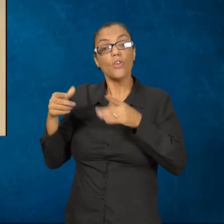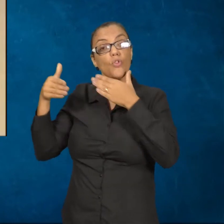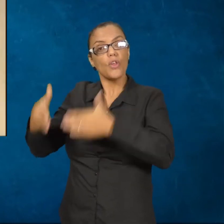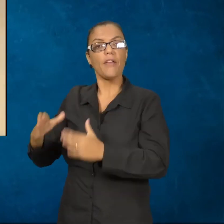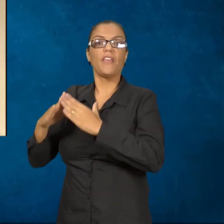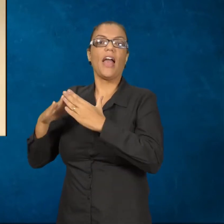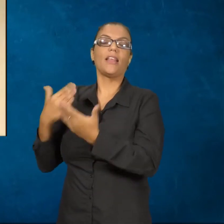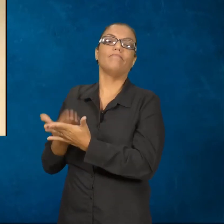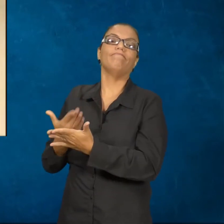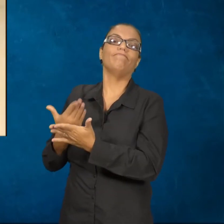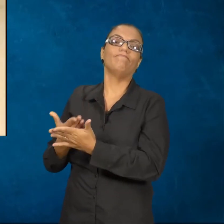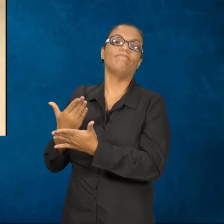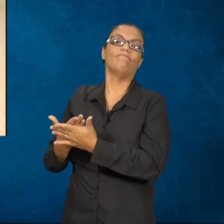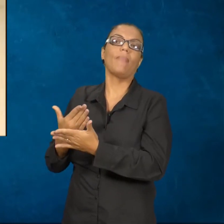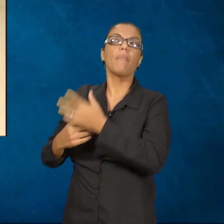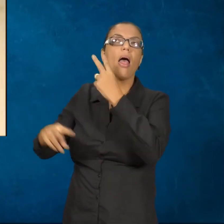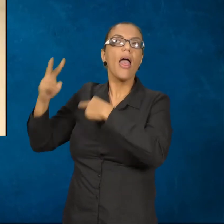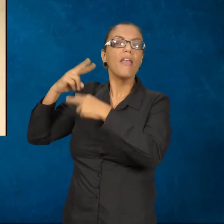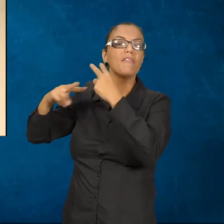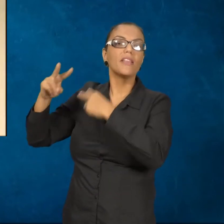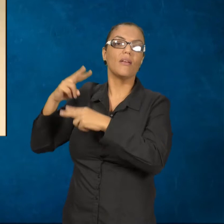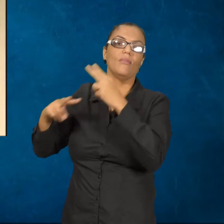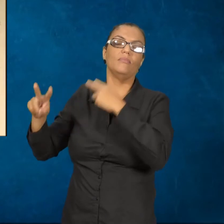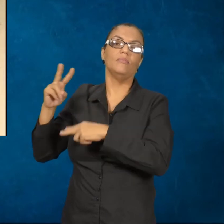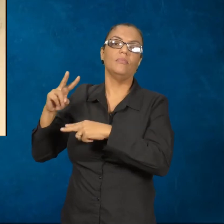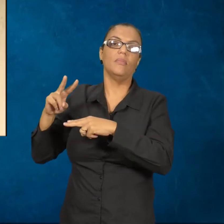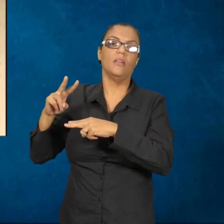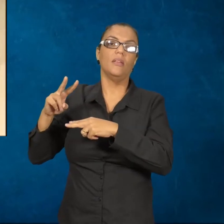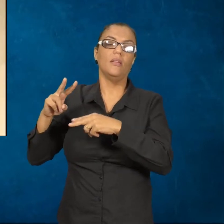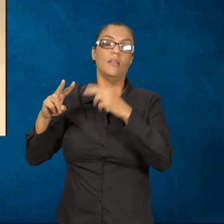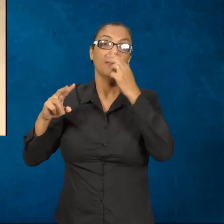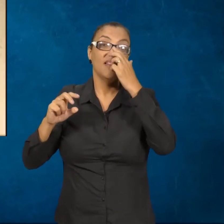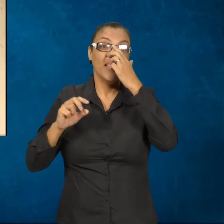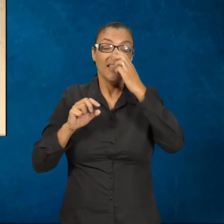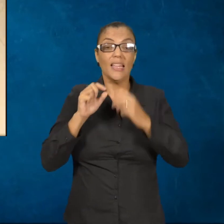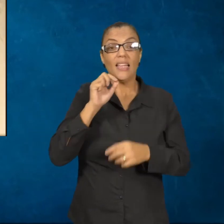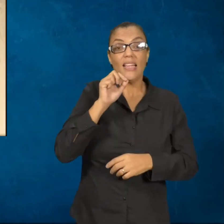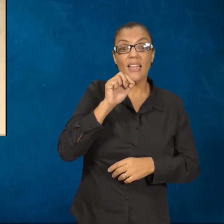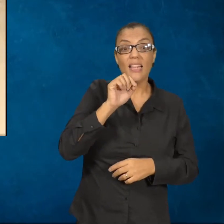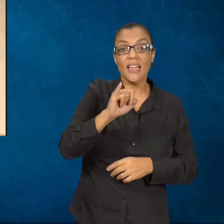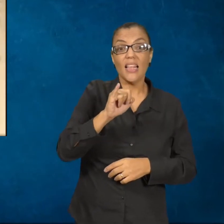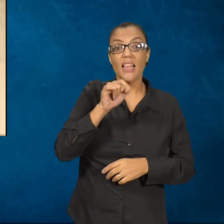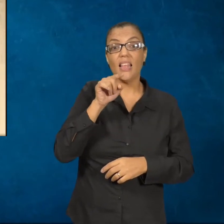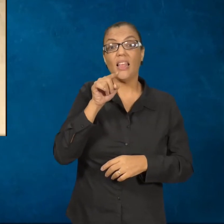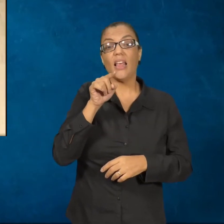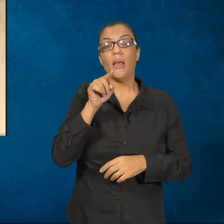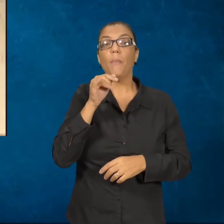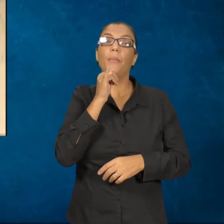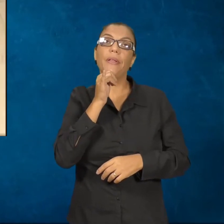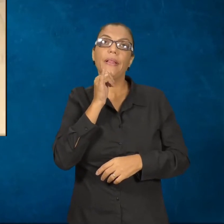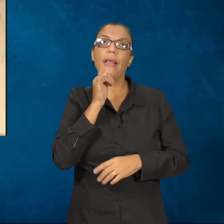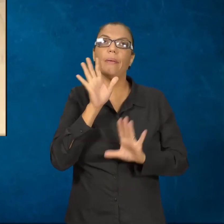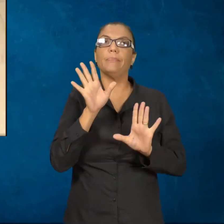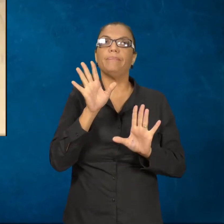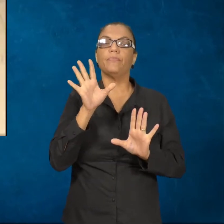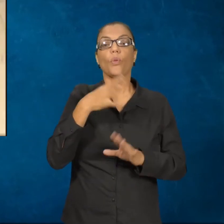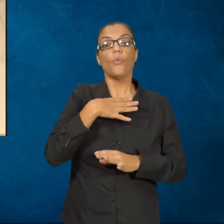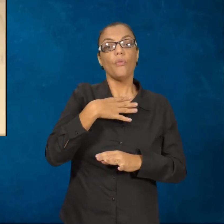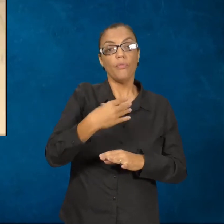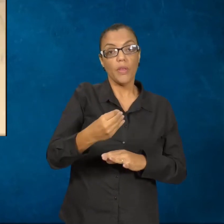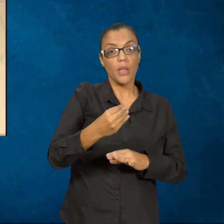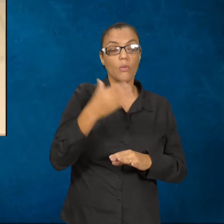sono, ou antes que se passe um longo período de sono. Porque se seu filho assiste aula de